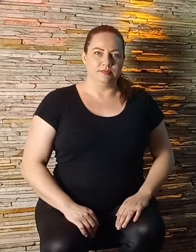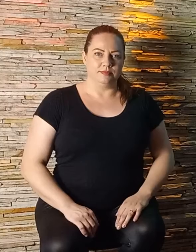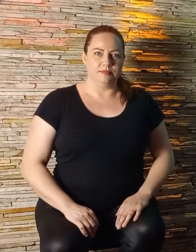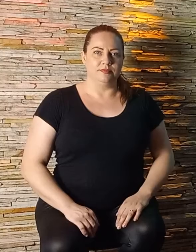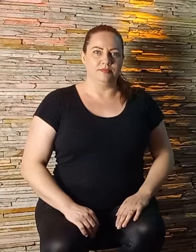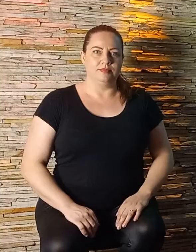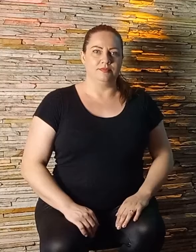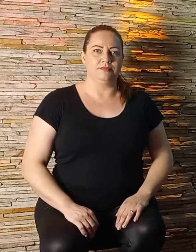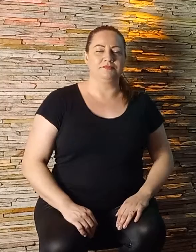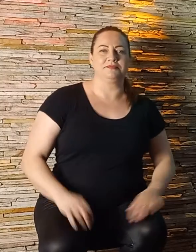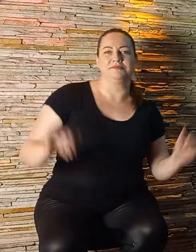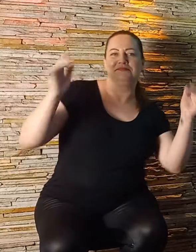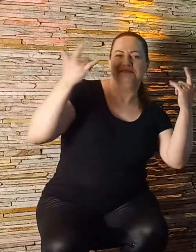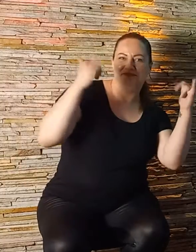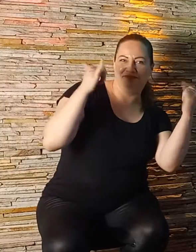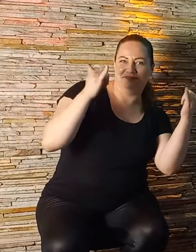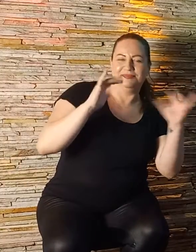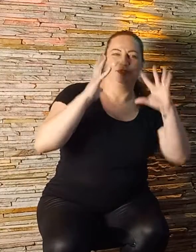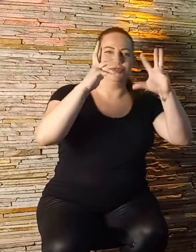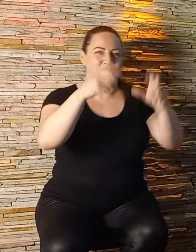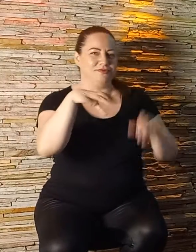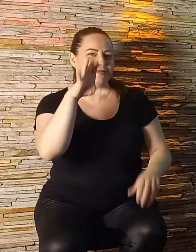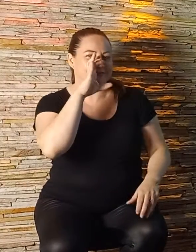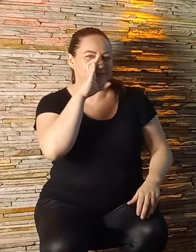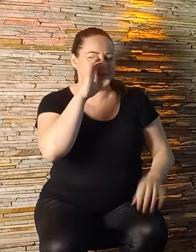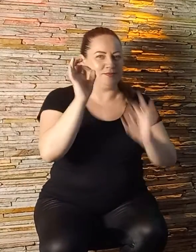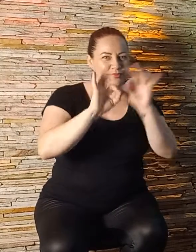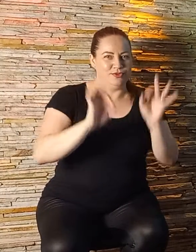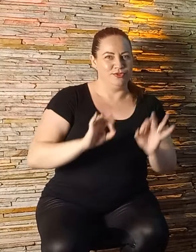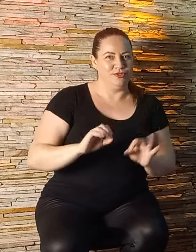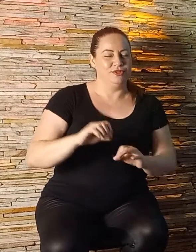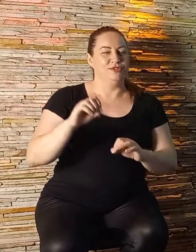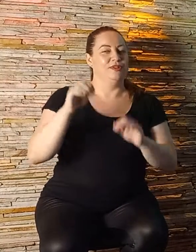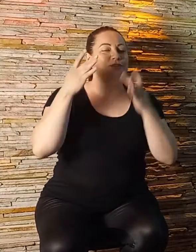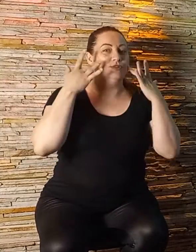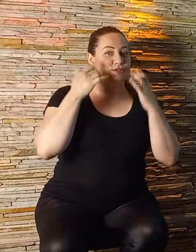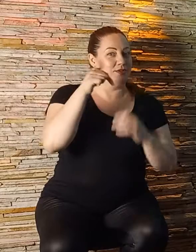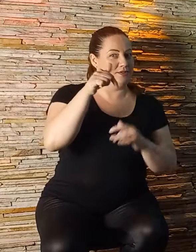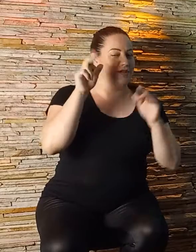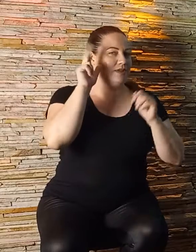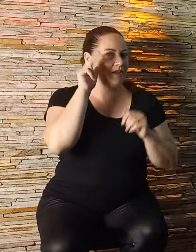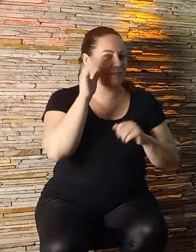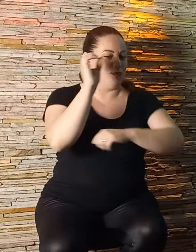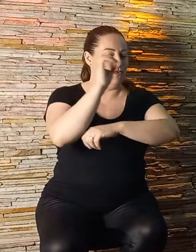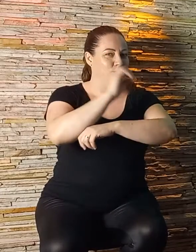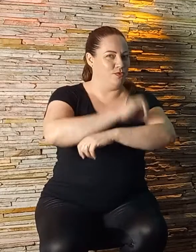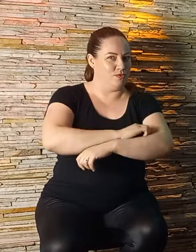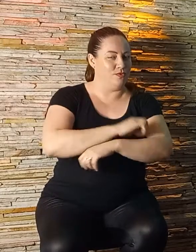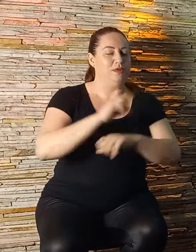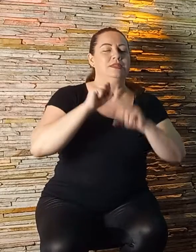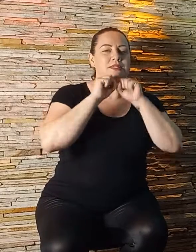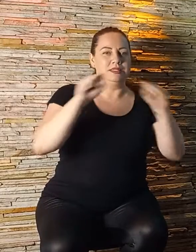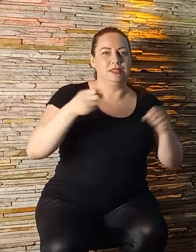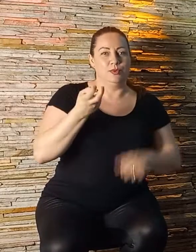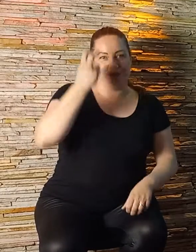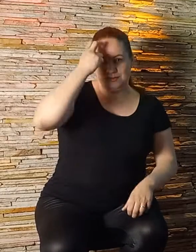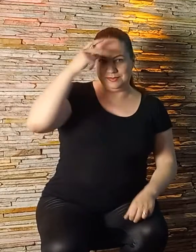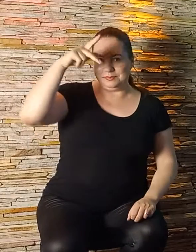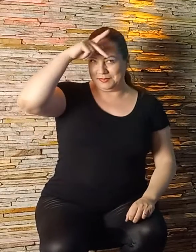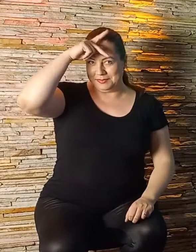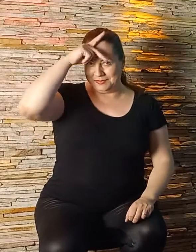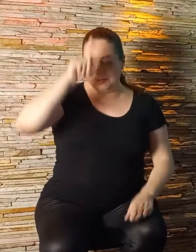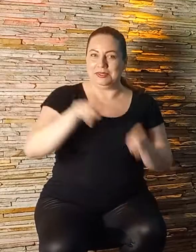salve salve salve a todos que acompanha o projeto sete ao entardecer da Secretaria de Cultura de Pelotas e da